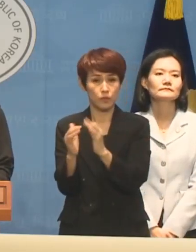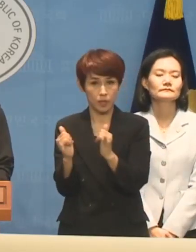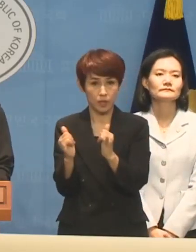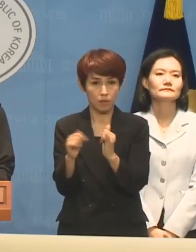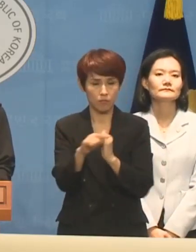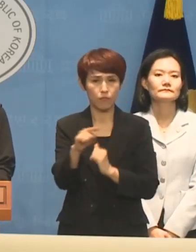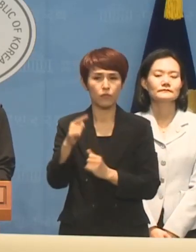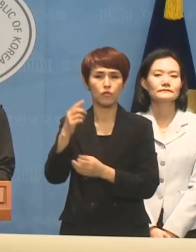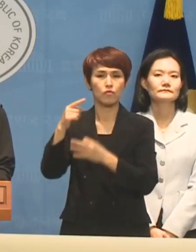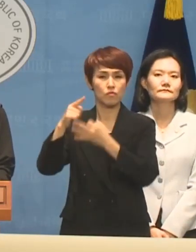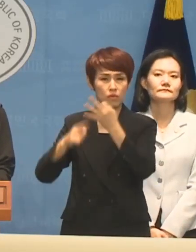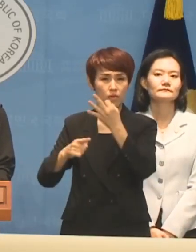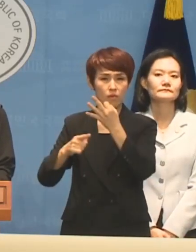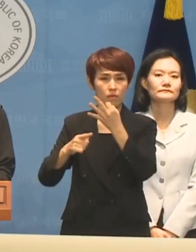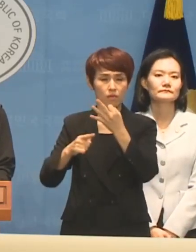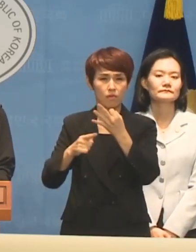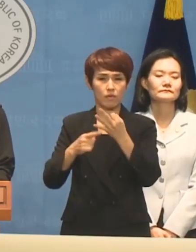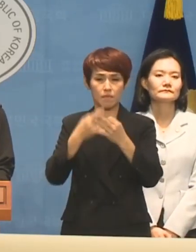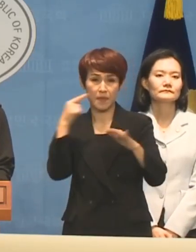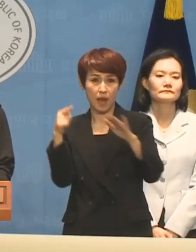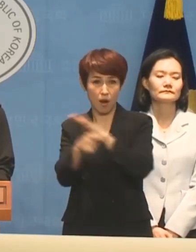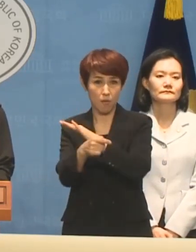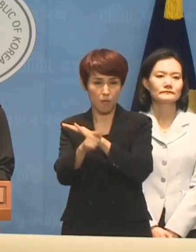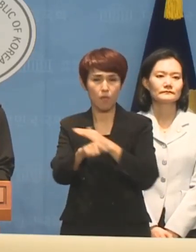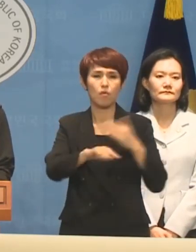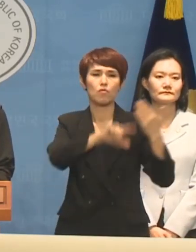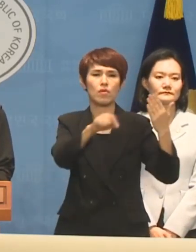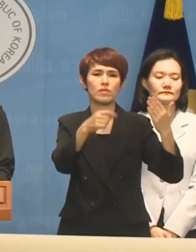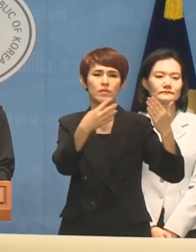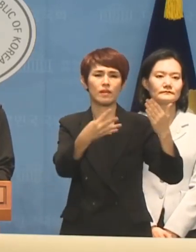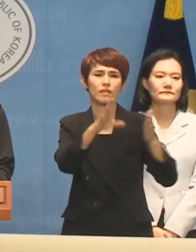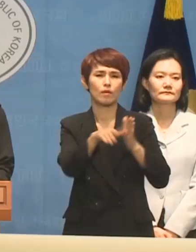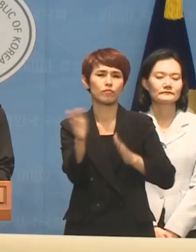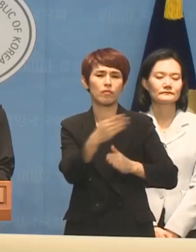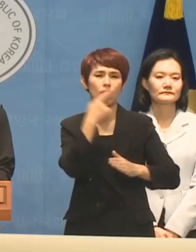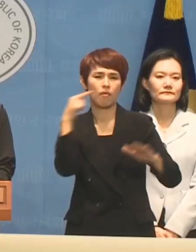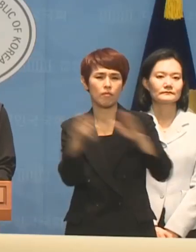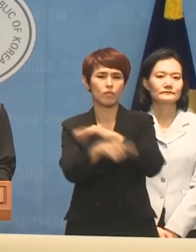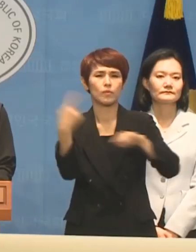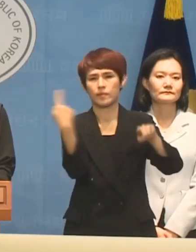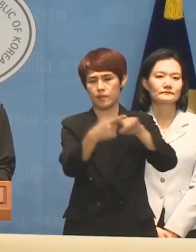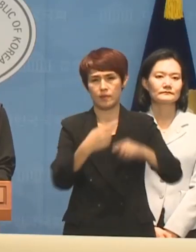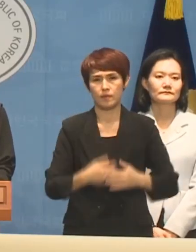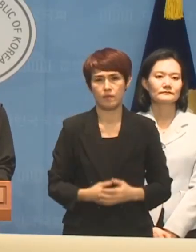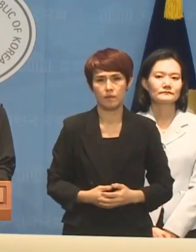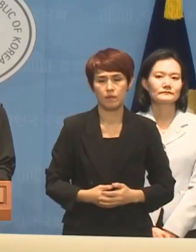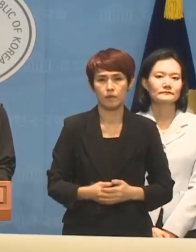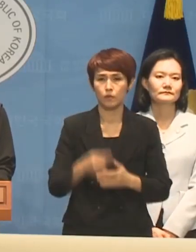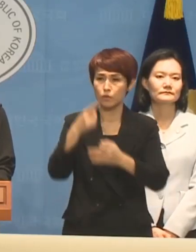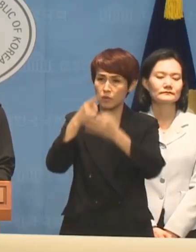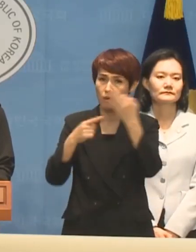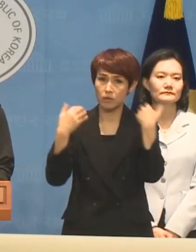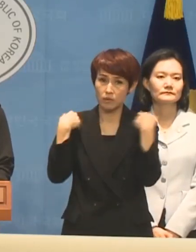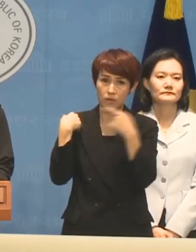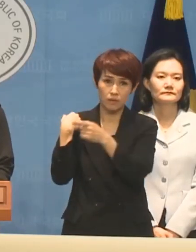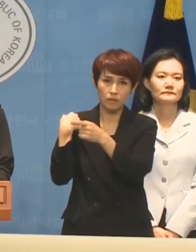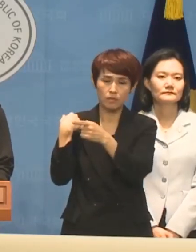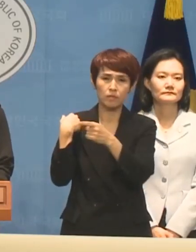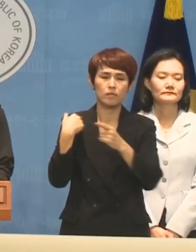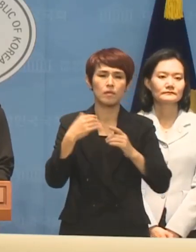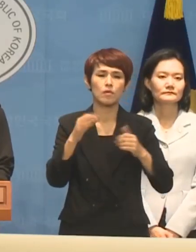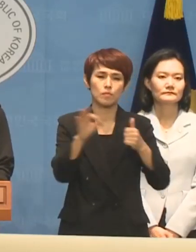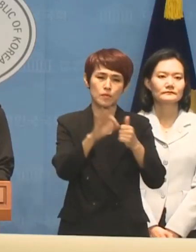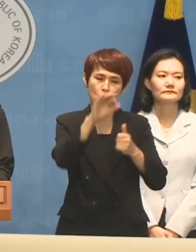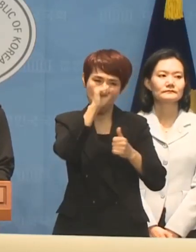윤석열의 계엄은 12월 3일이 아닌 9월 4일에 먼저 시작된 것과 다름없습니다. 윤석열 정부는 더 나은